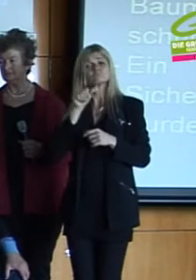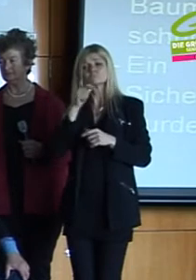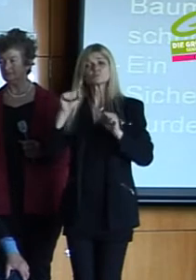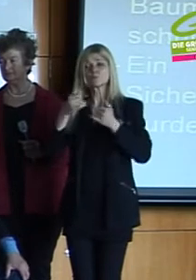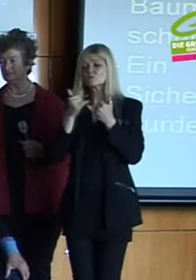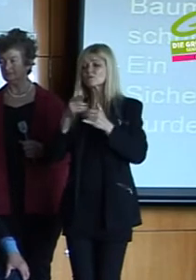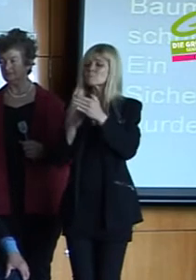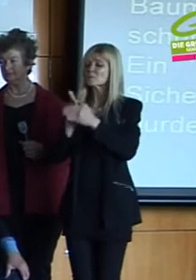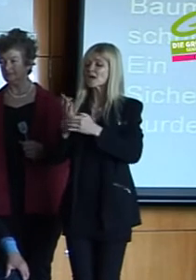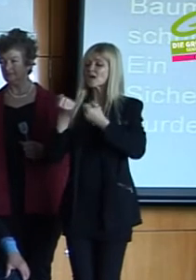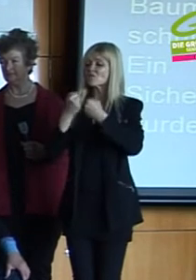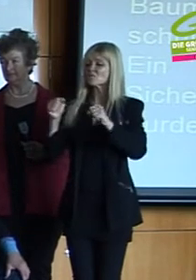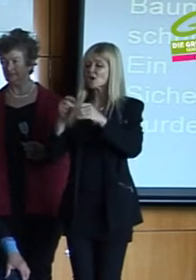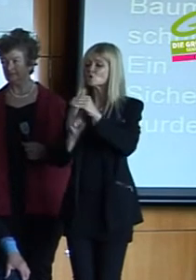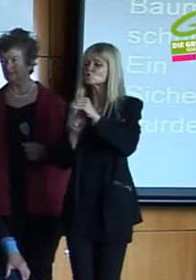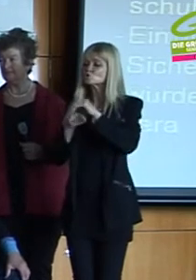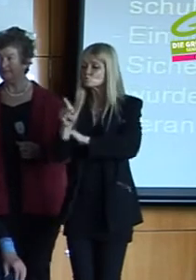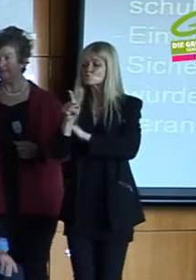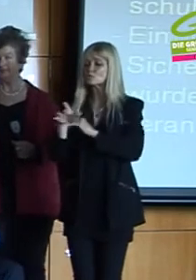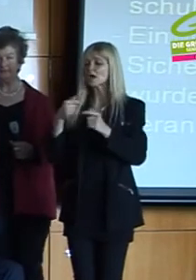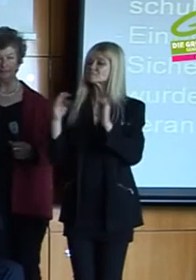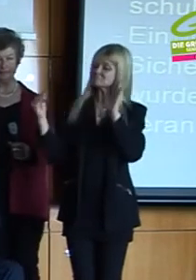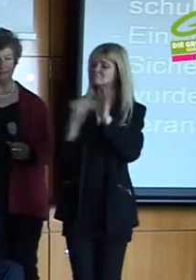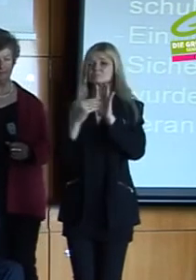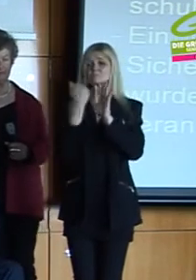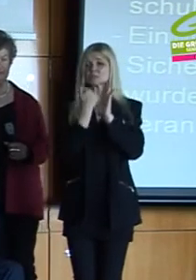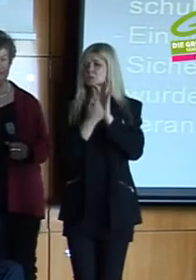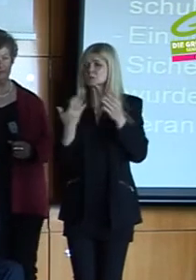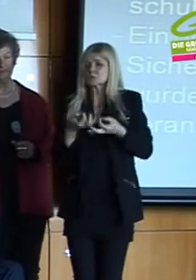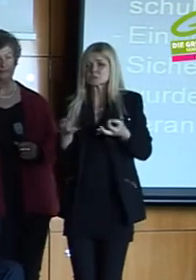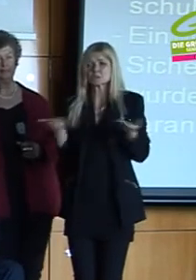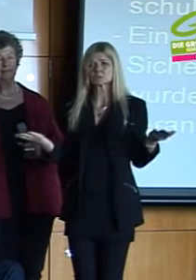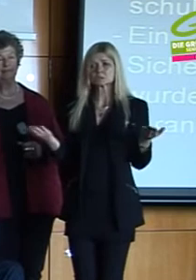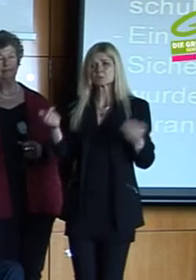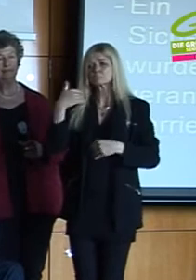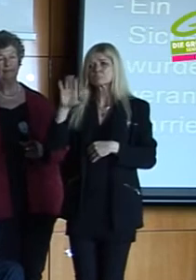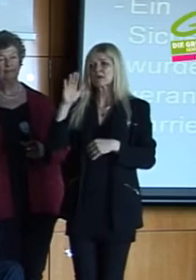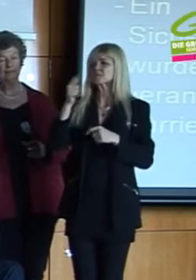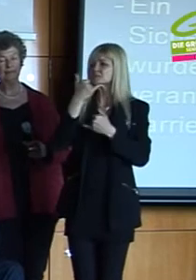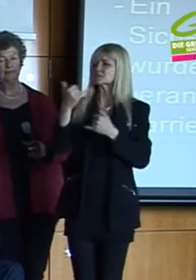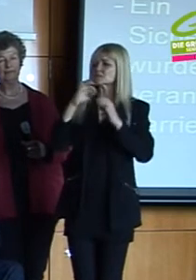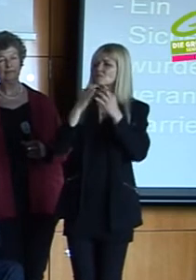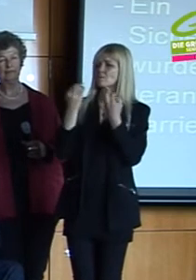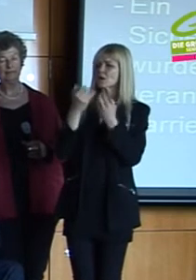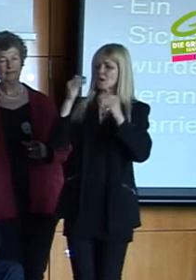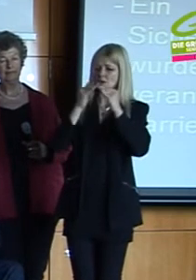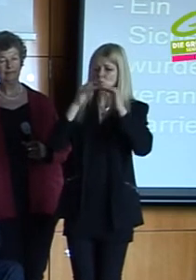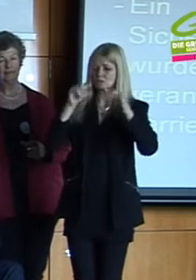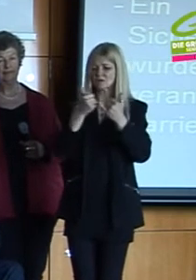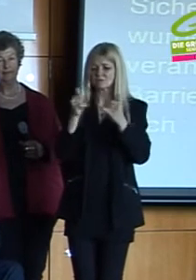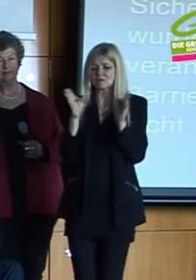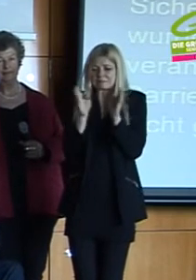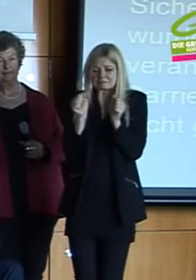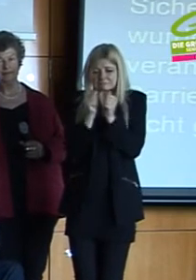jedes Einfamilienhaus hat nette Treppen zum Eingang, die sich dann als sehr, sehr schwer überwindbares Hindernis